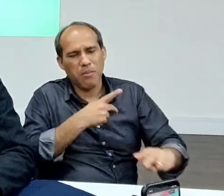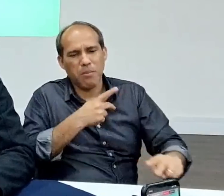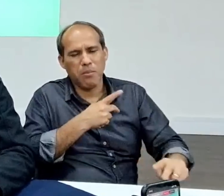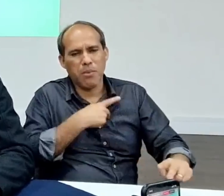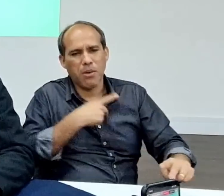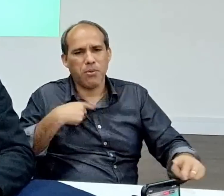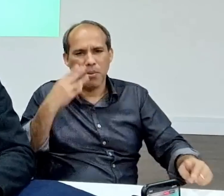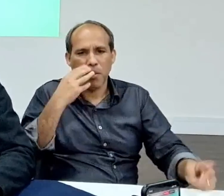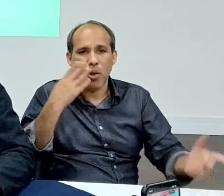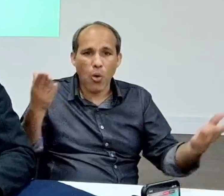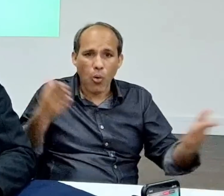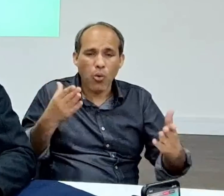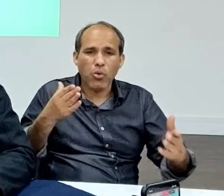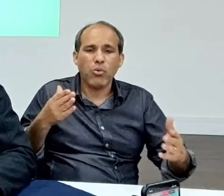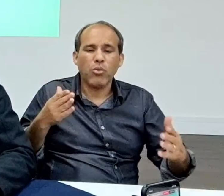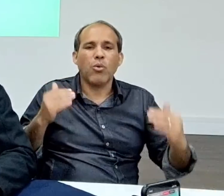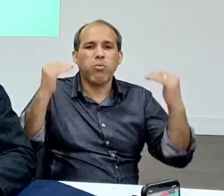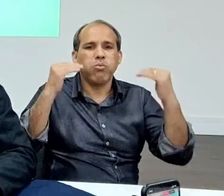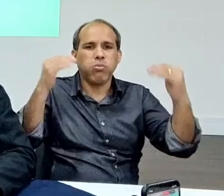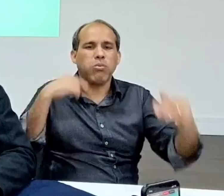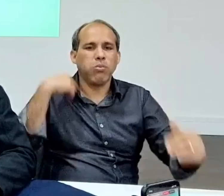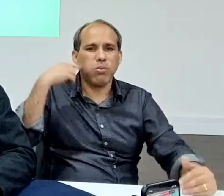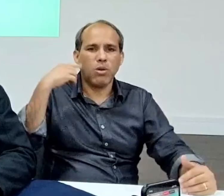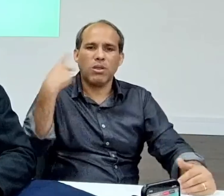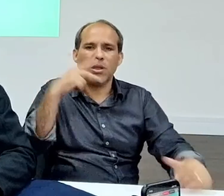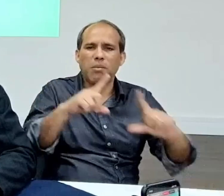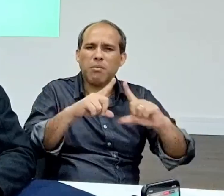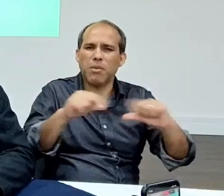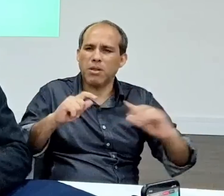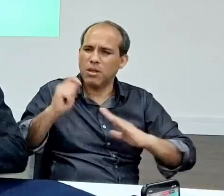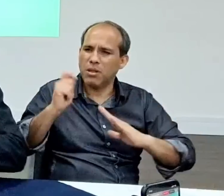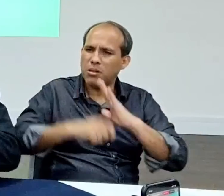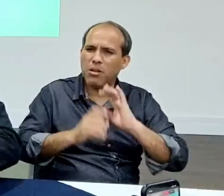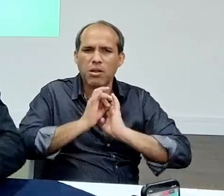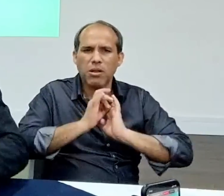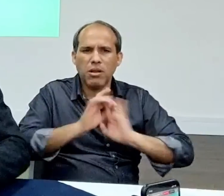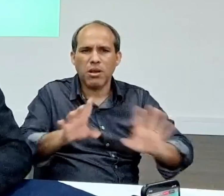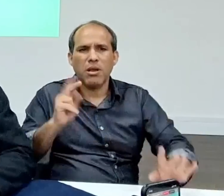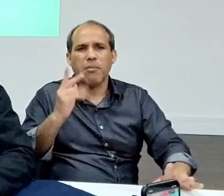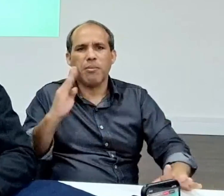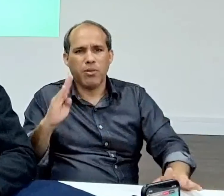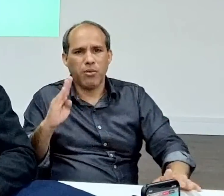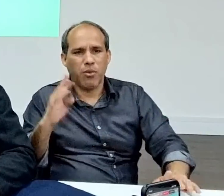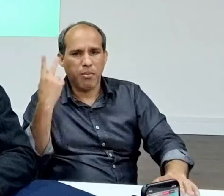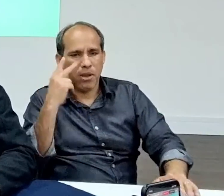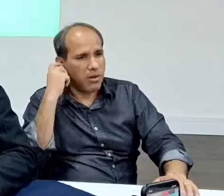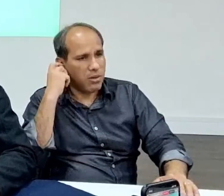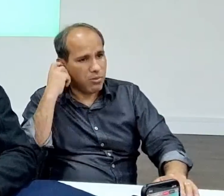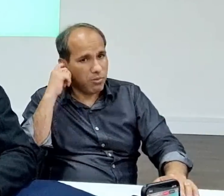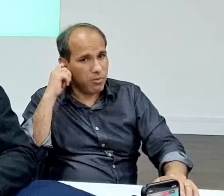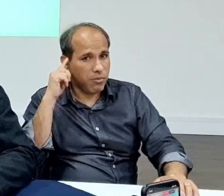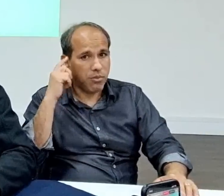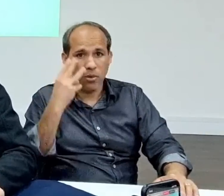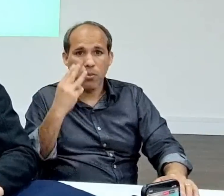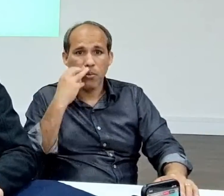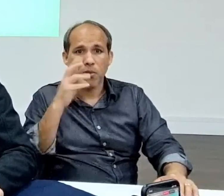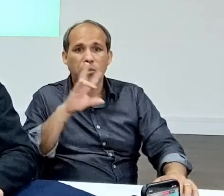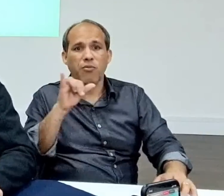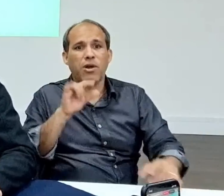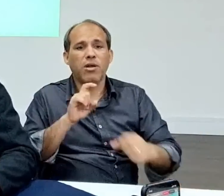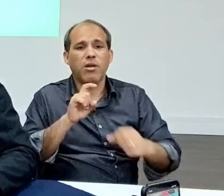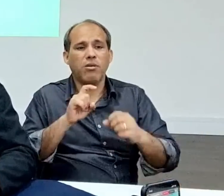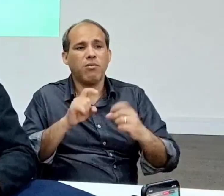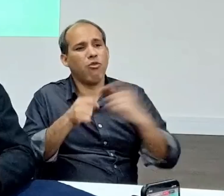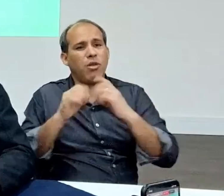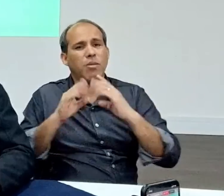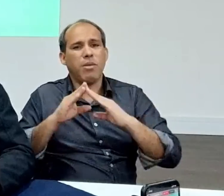Brasília concedeu a liminar, logo depois do almoço, se eu não me engano, concedeu a liminar. E o Milton aí vai responder em